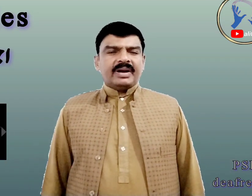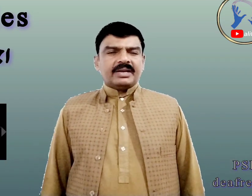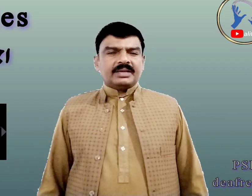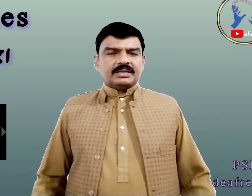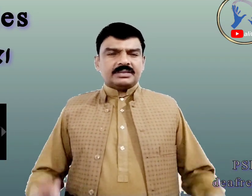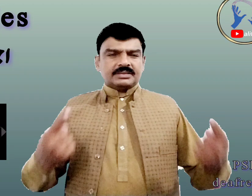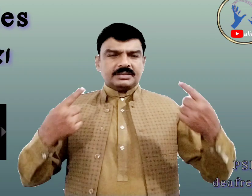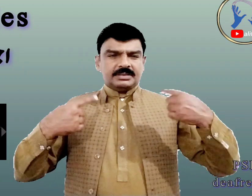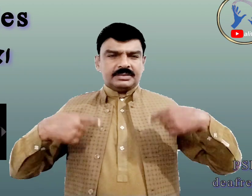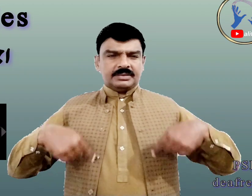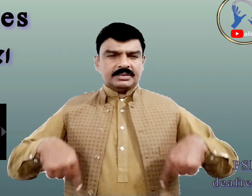पार्टिकल्स,